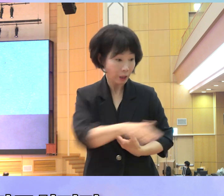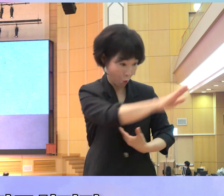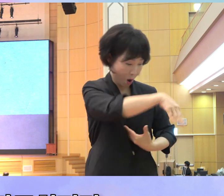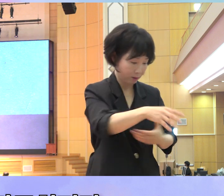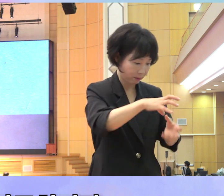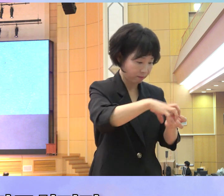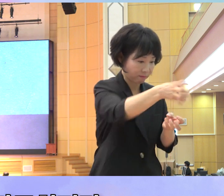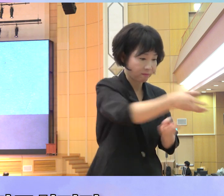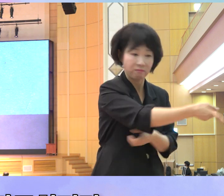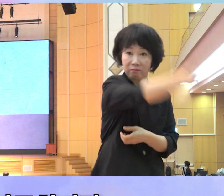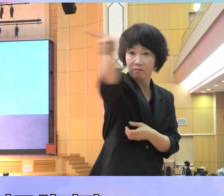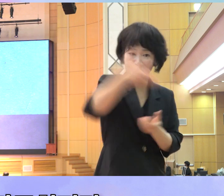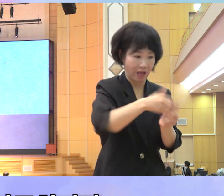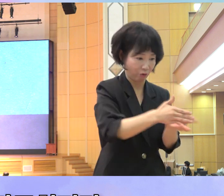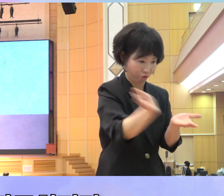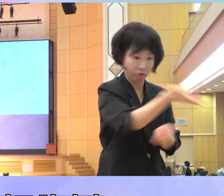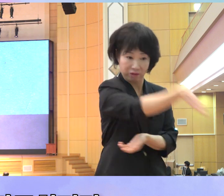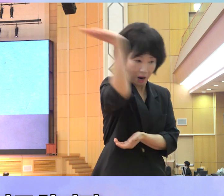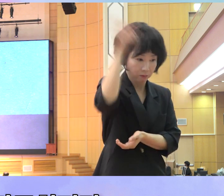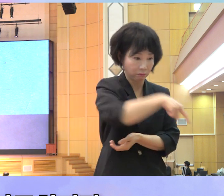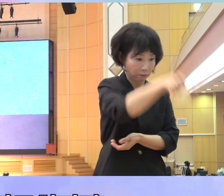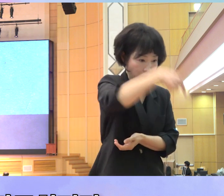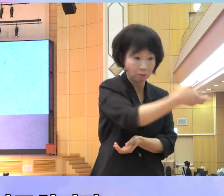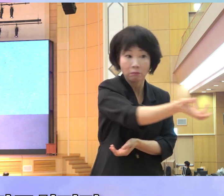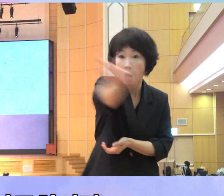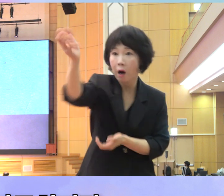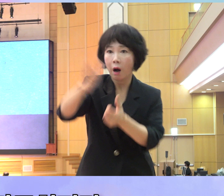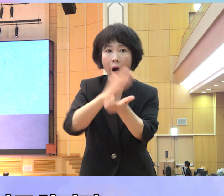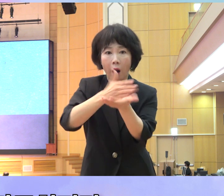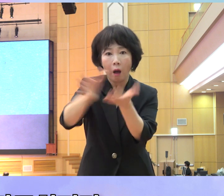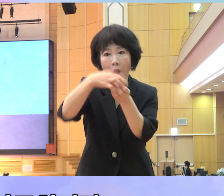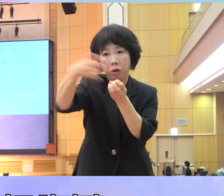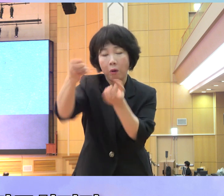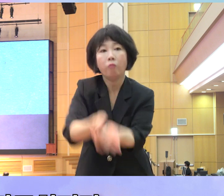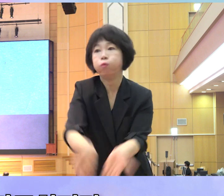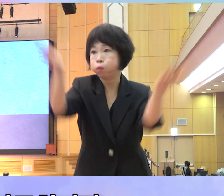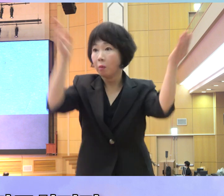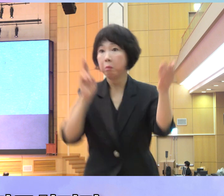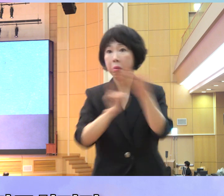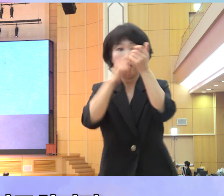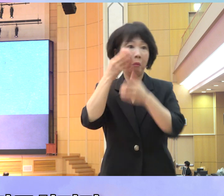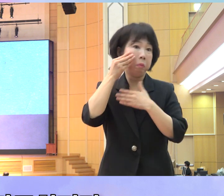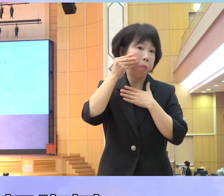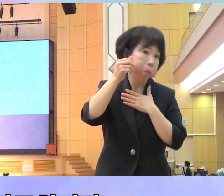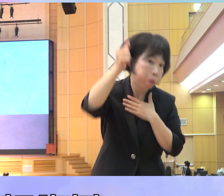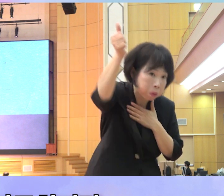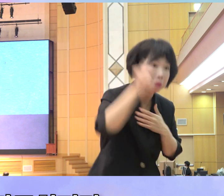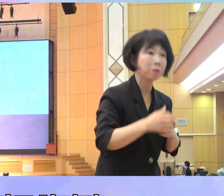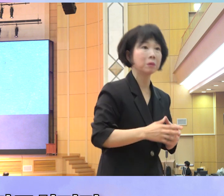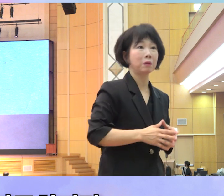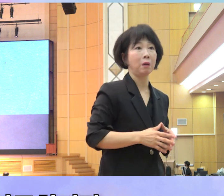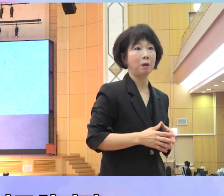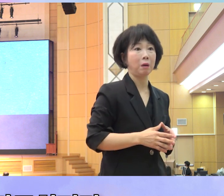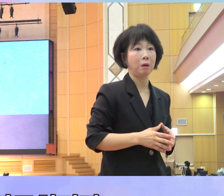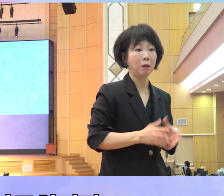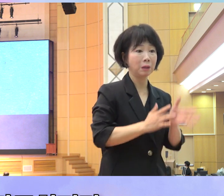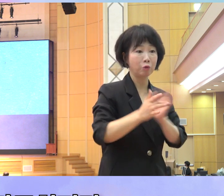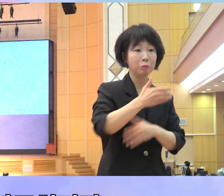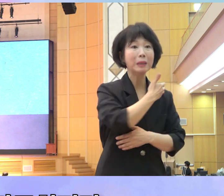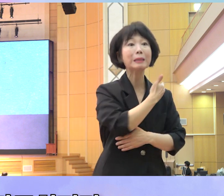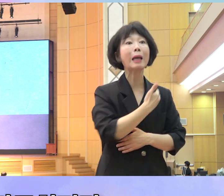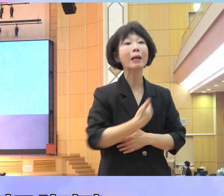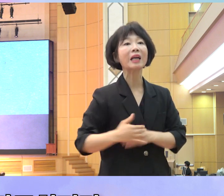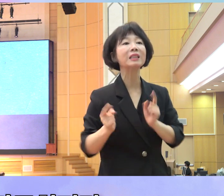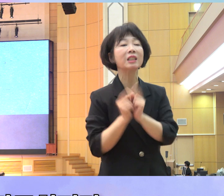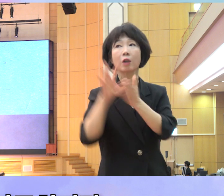그것을 자기 혼자만의 행함으로, 또 자기 혼자만의 사역으로 생각하지 않으시고 제자들에게 다 나눠주시는 거예요.